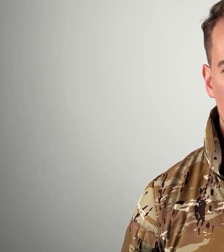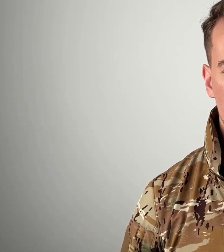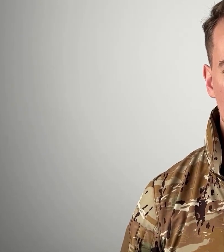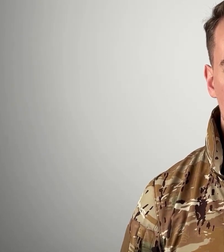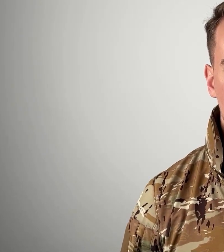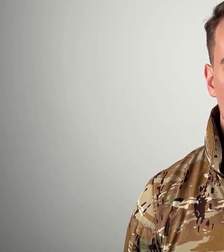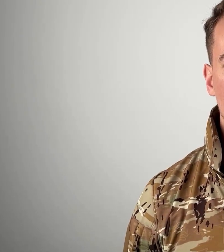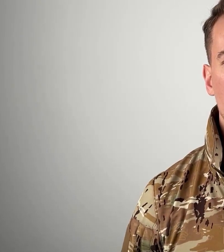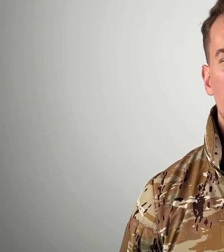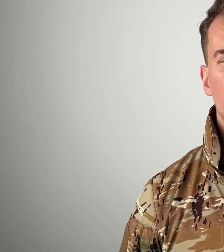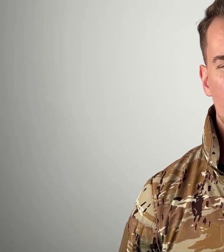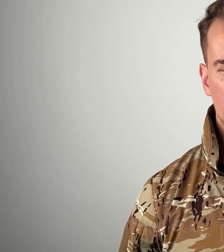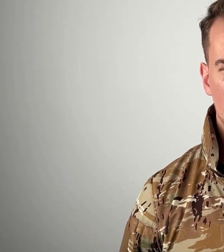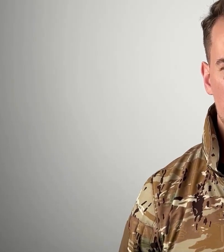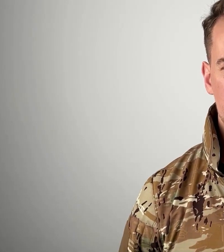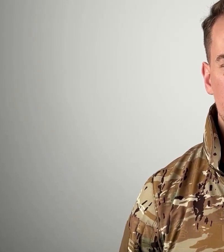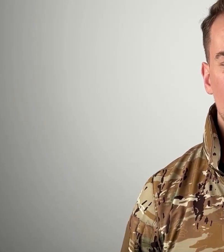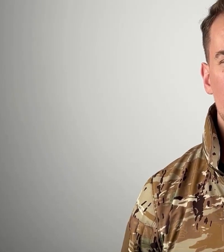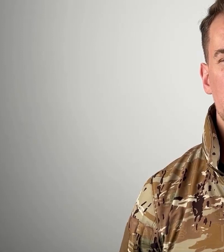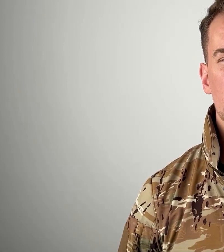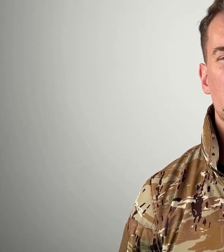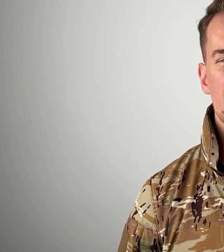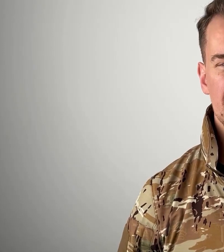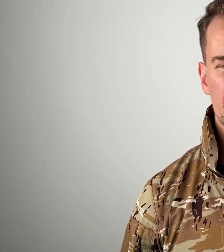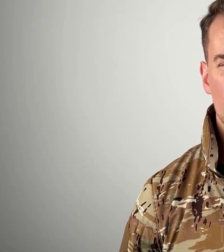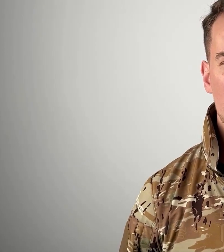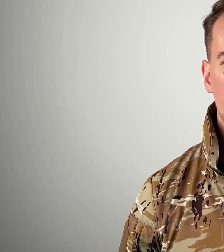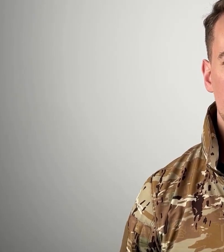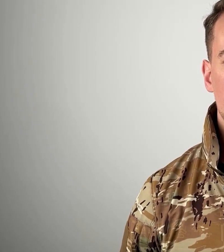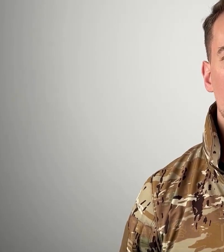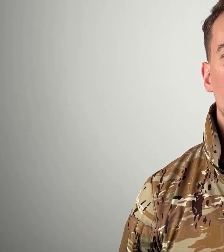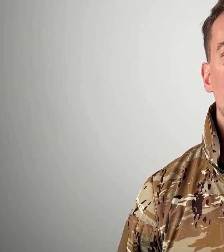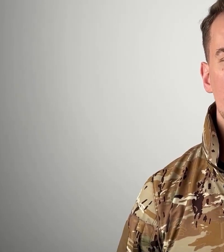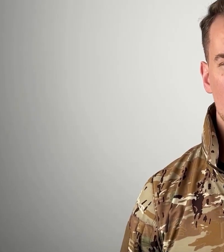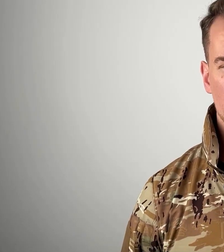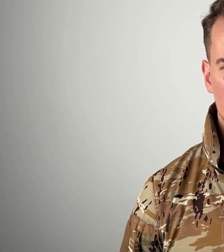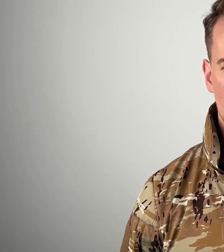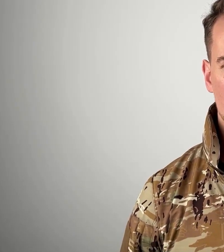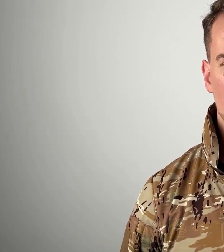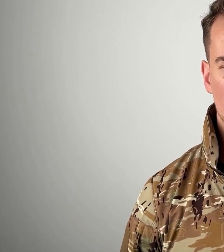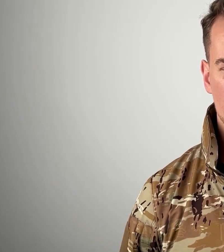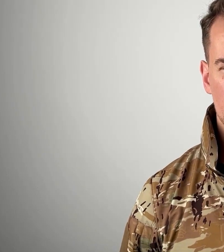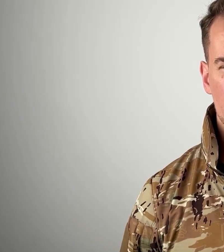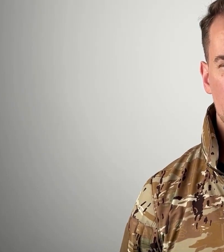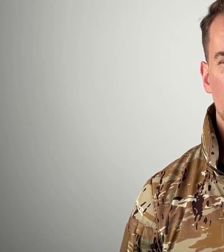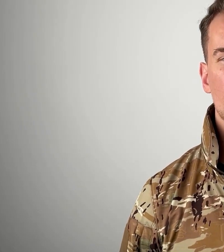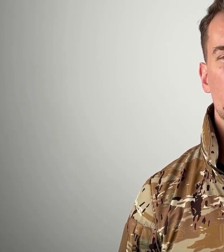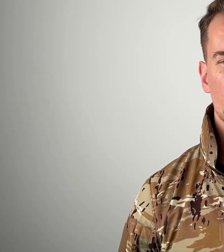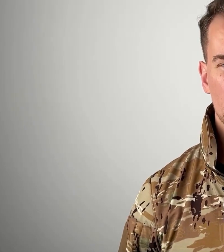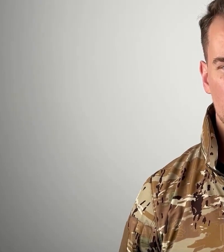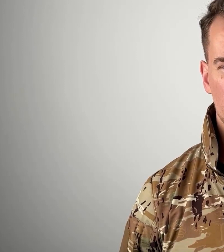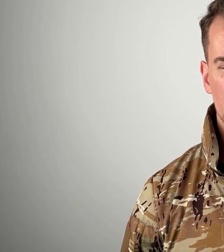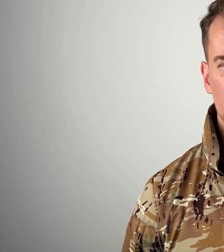кожному регіоні. Так, у Дніпропетровській області в ході спецоперації СБУ нейтралізовано організоване злочинне угруповання,